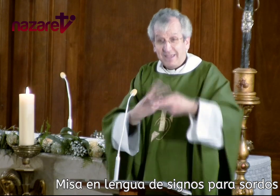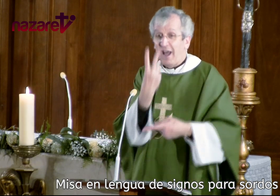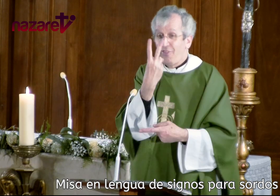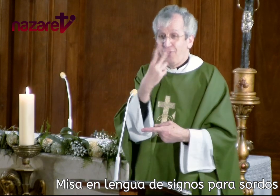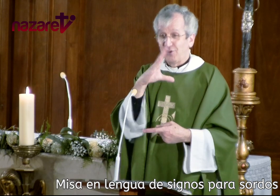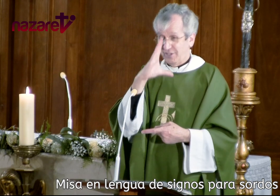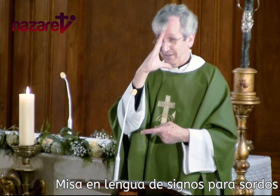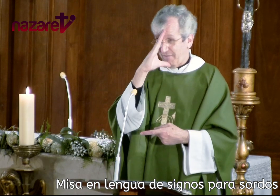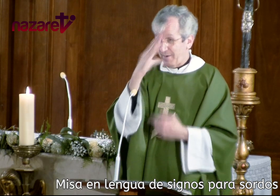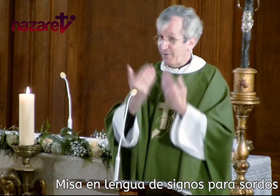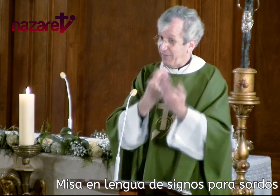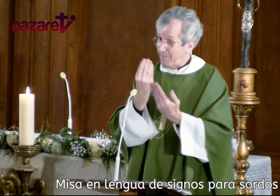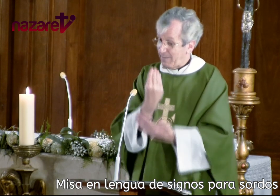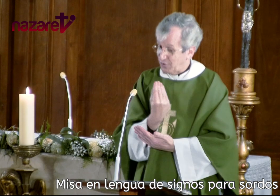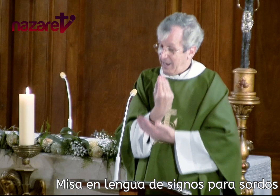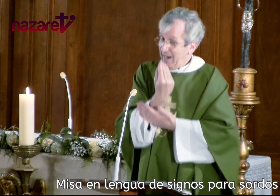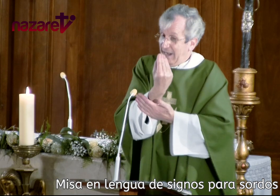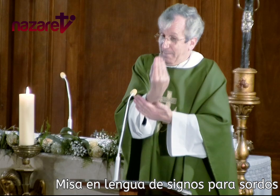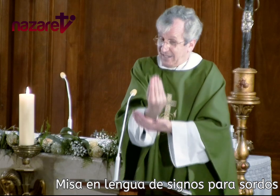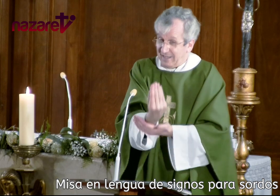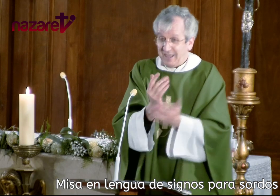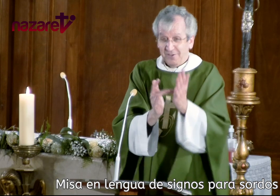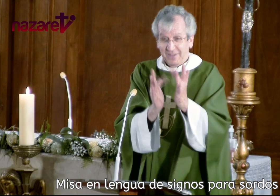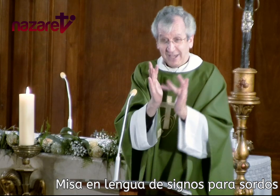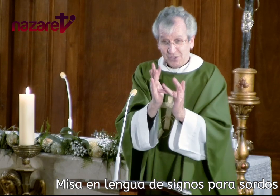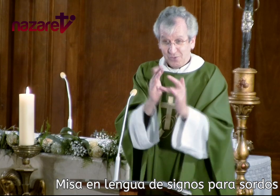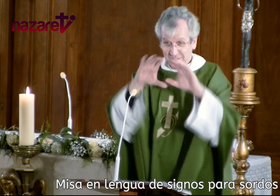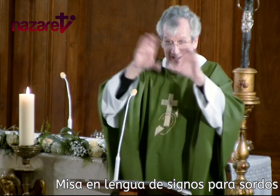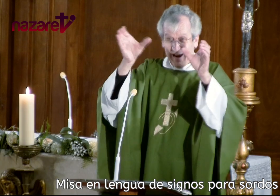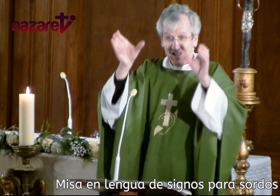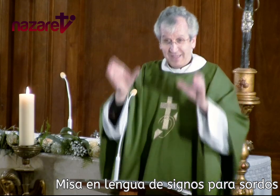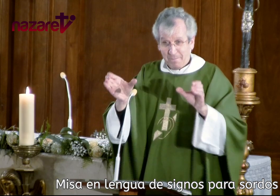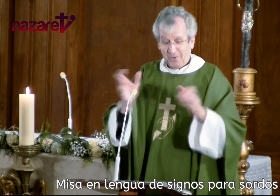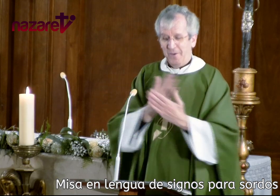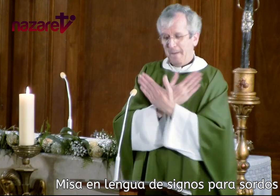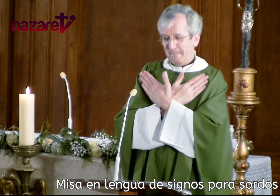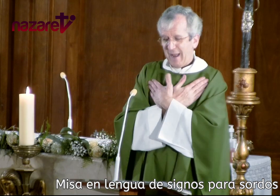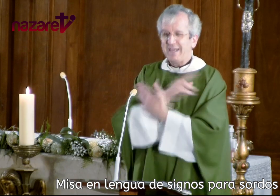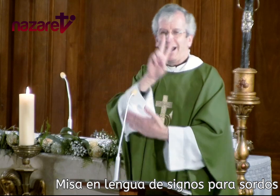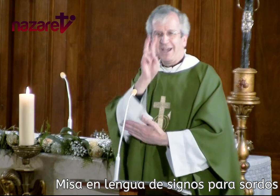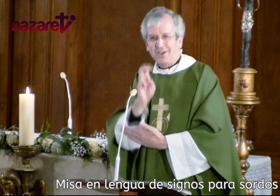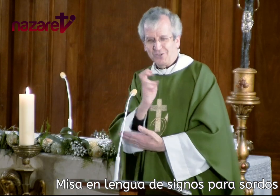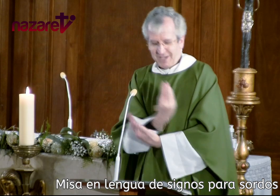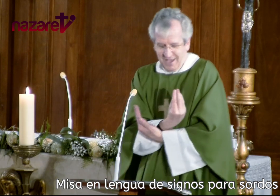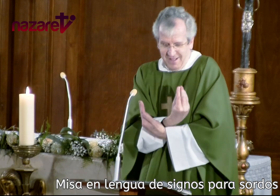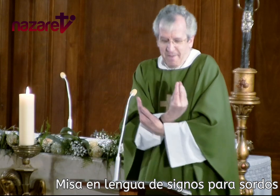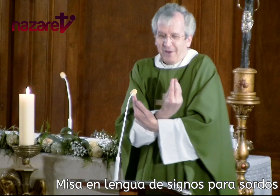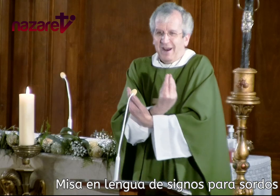día 2 de febrero celebramos la presentación de jesús en el templo maría hijo se llevaron al